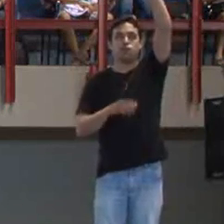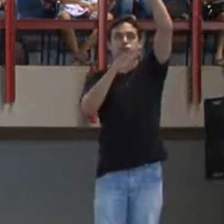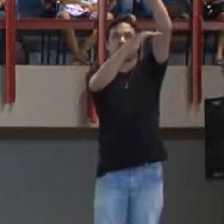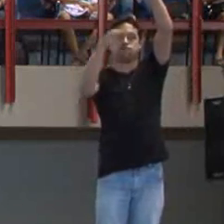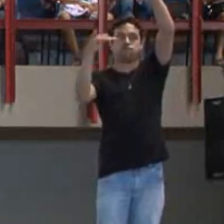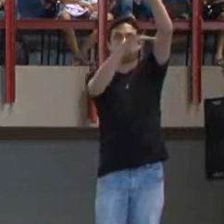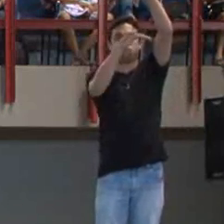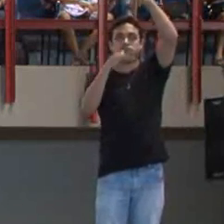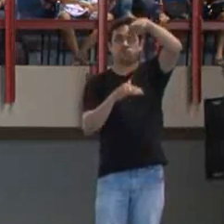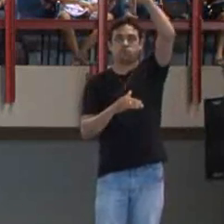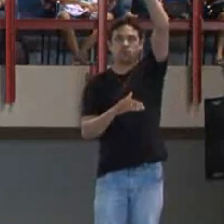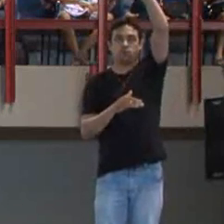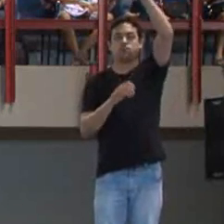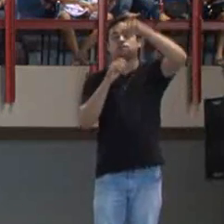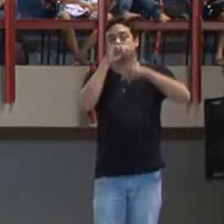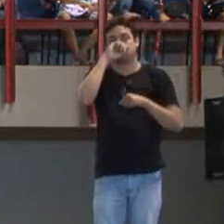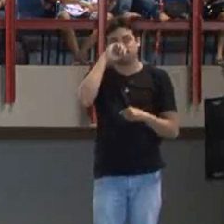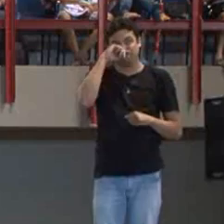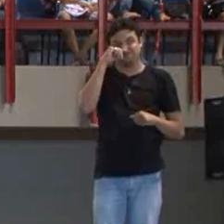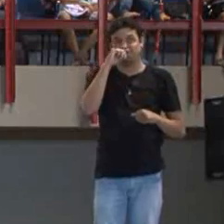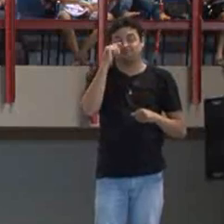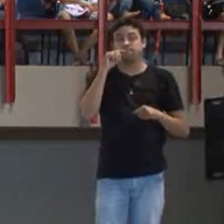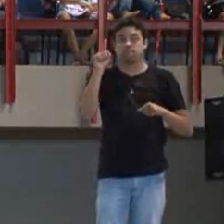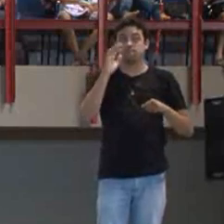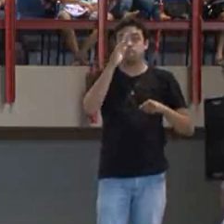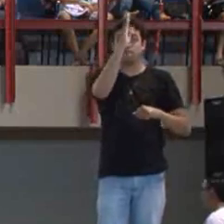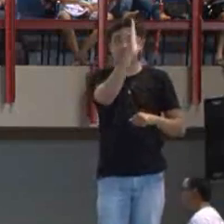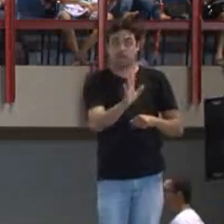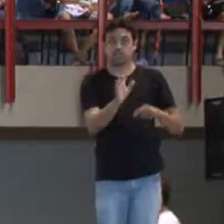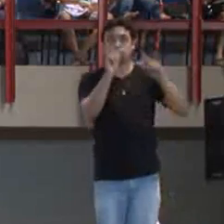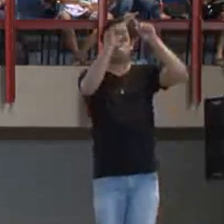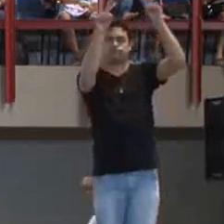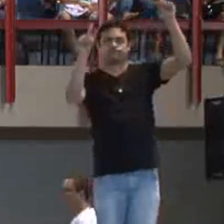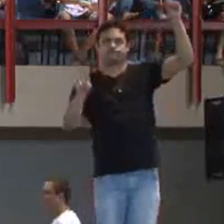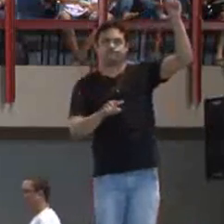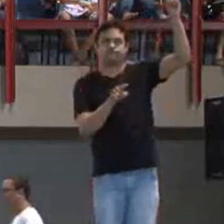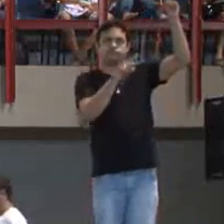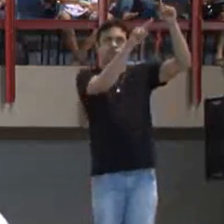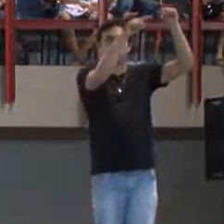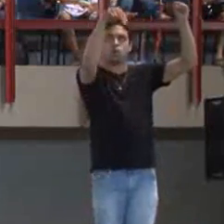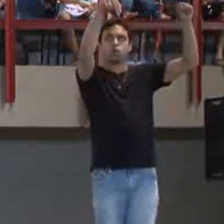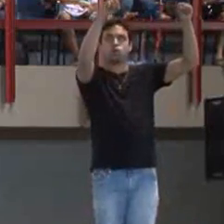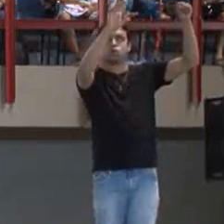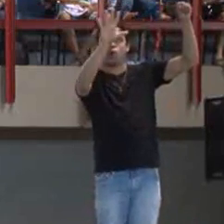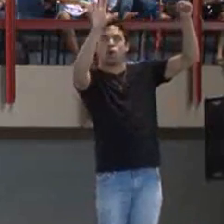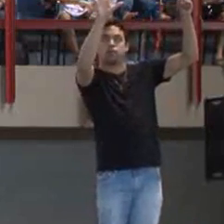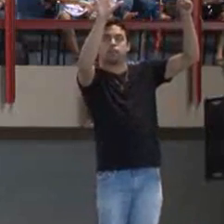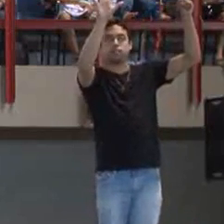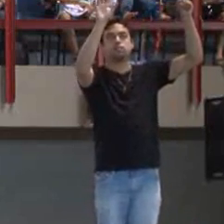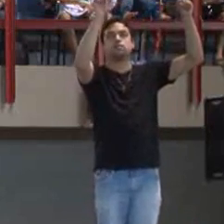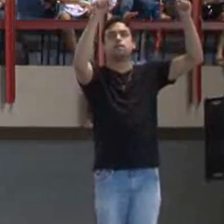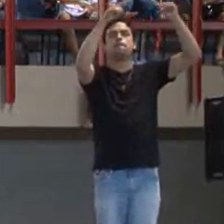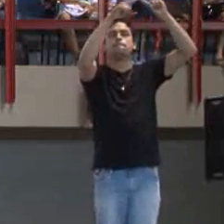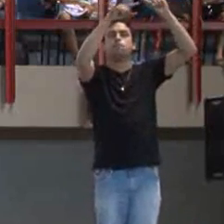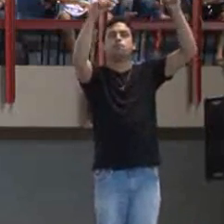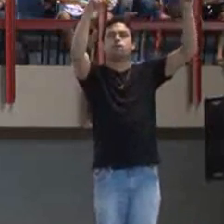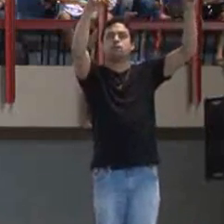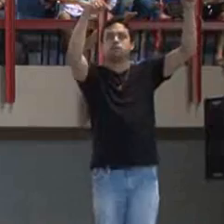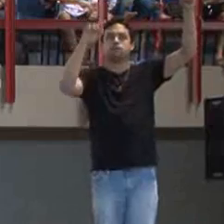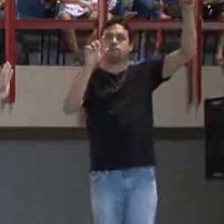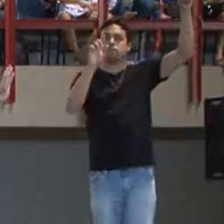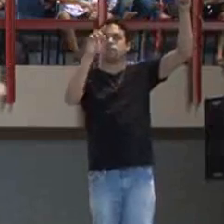nosso. Esse Brasil de cima, o que é que ele fez? Ele saía da faixa do litoral e